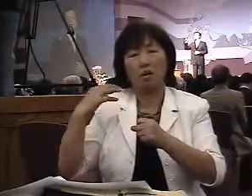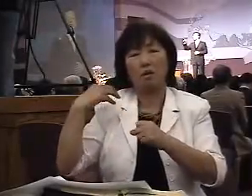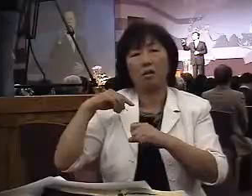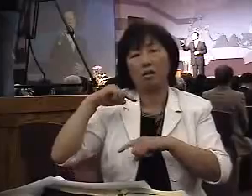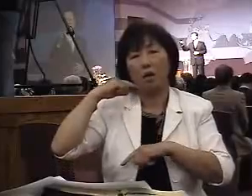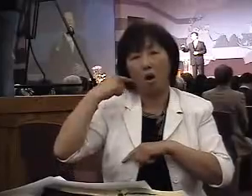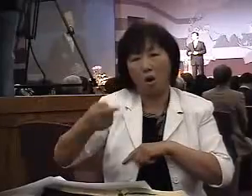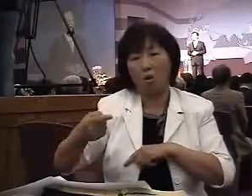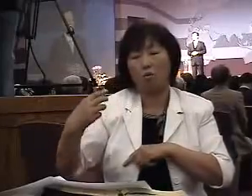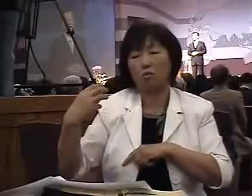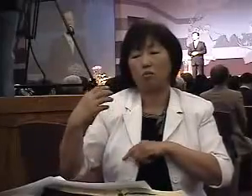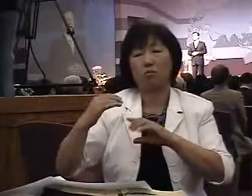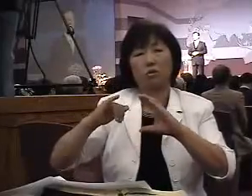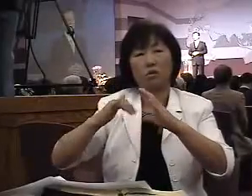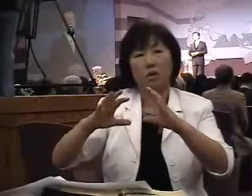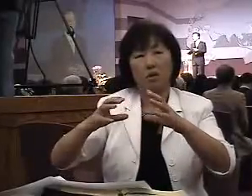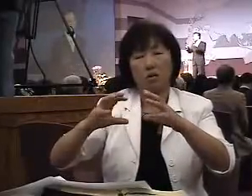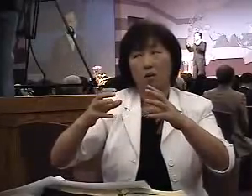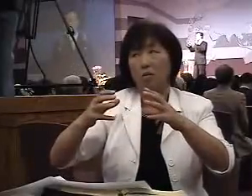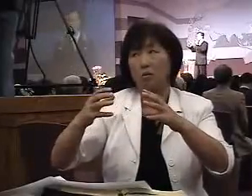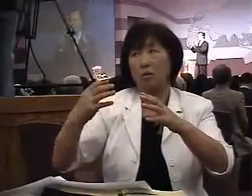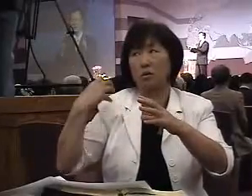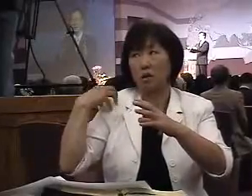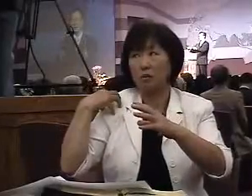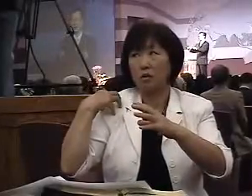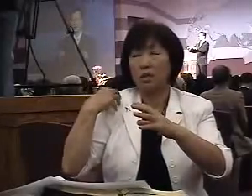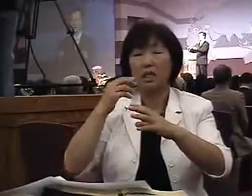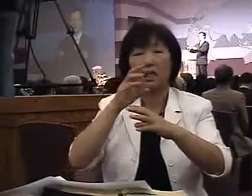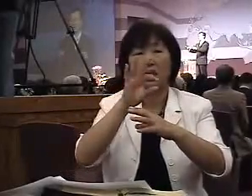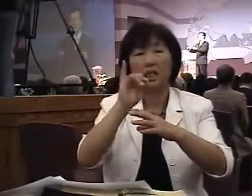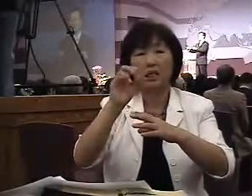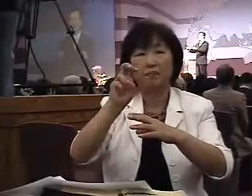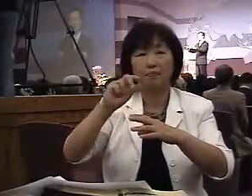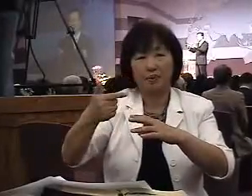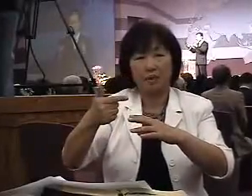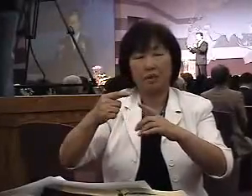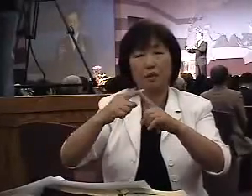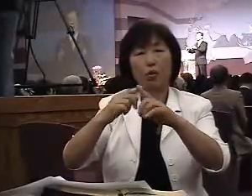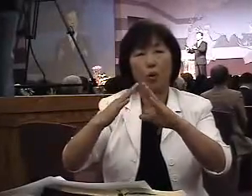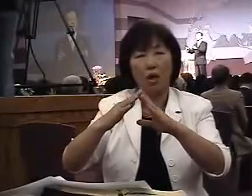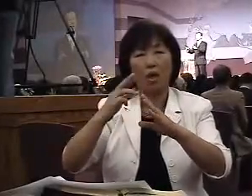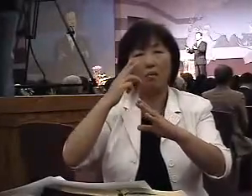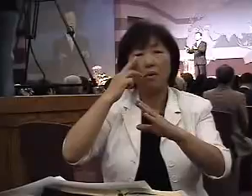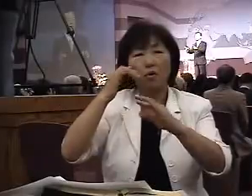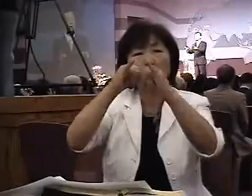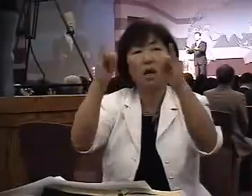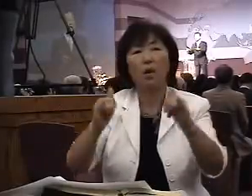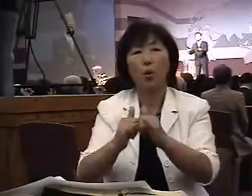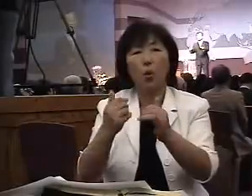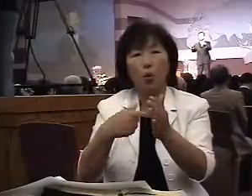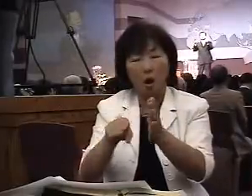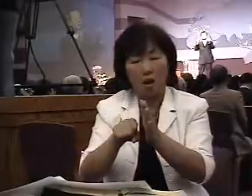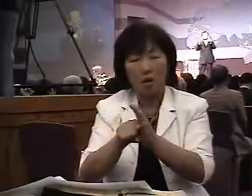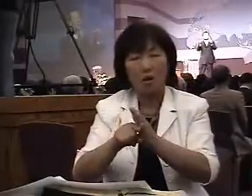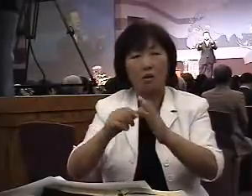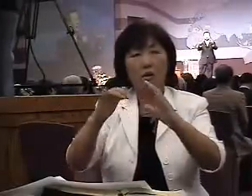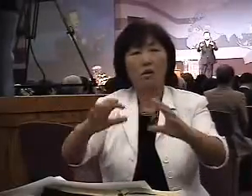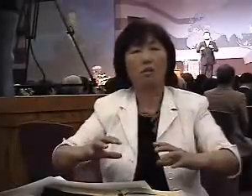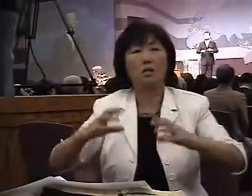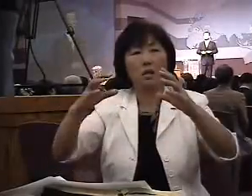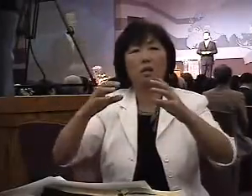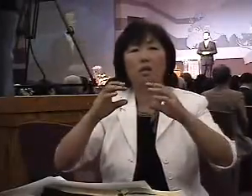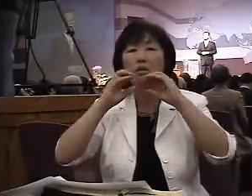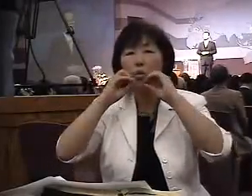다음 세대를 책임지는 교회, 이민교회를 위하여, 미국 사회를 위하여, 세계 선교를